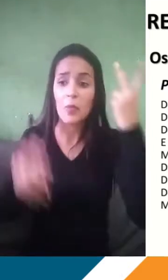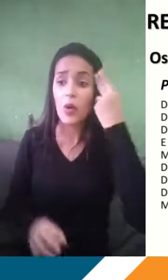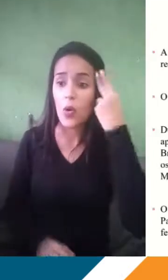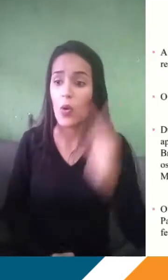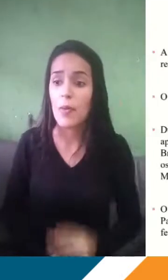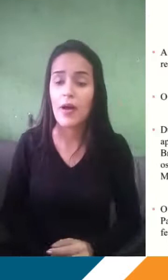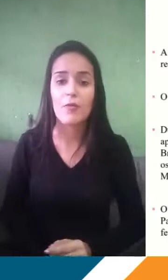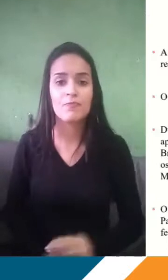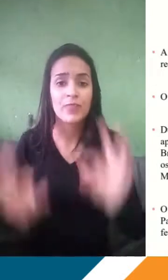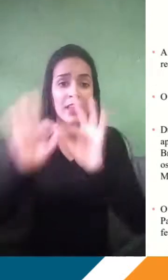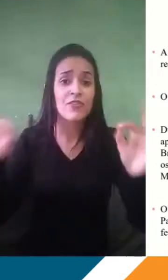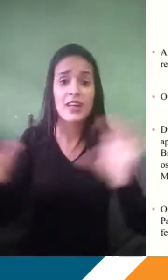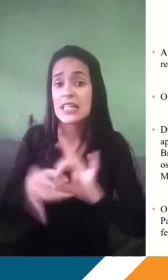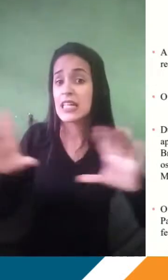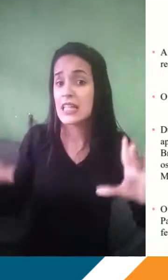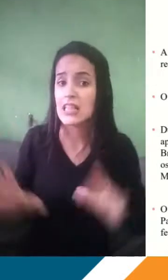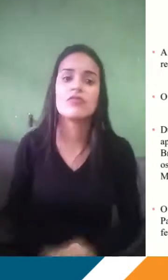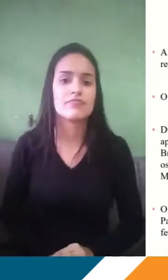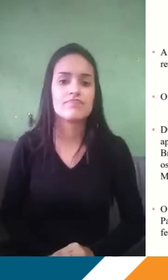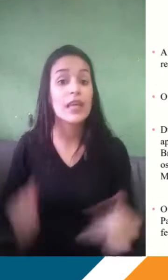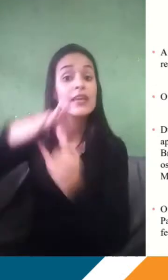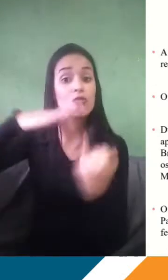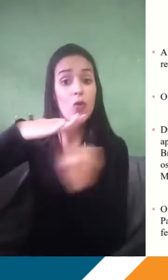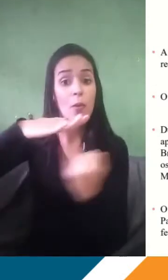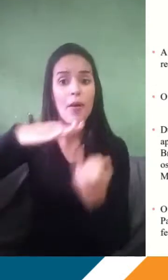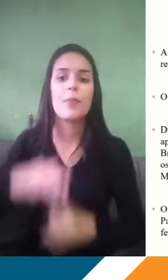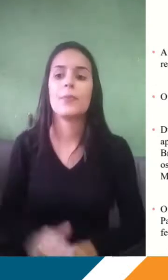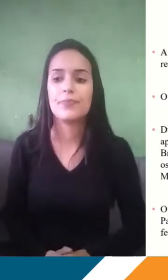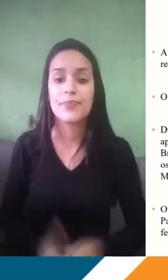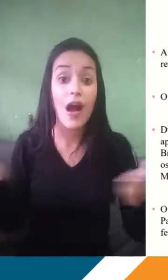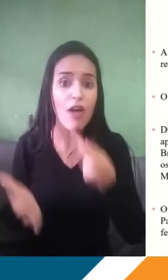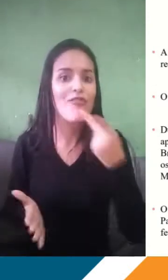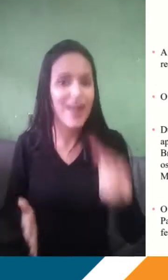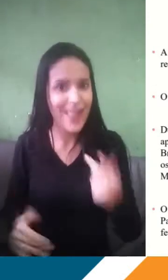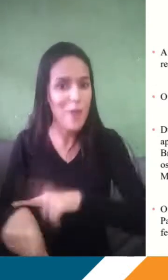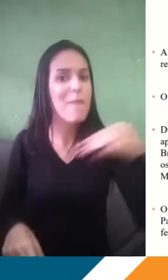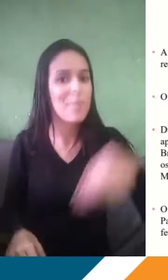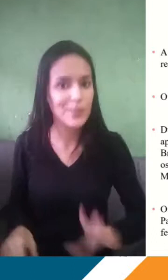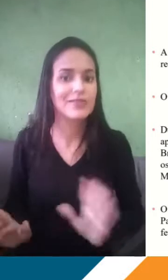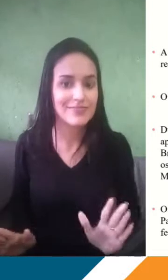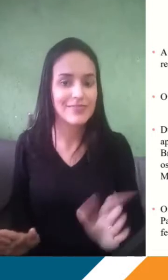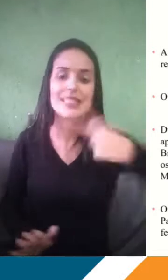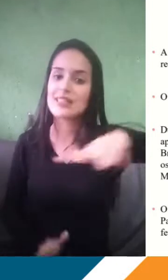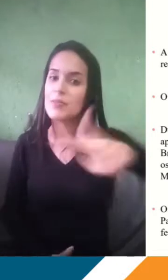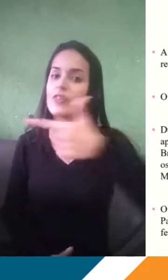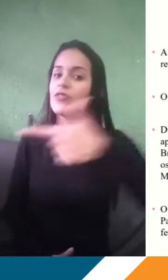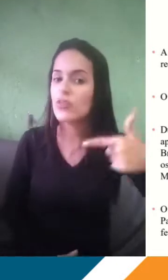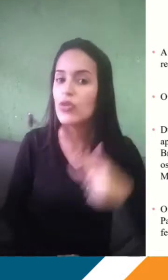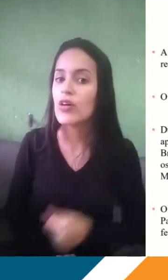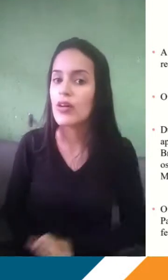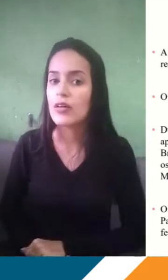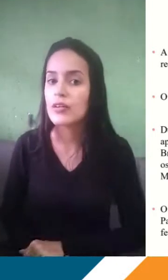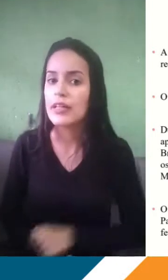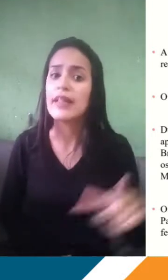linguístico. Agora, vamos falar do evento em si. A Semana de 22 foi um festival composto por